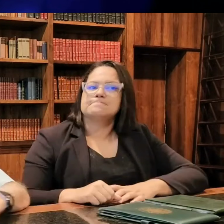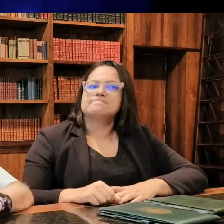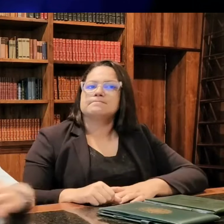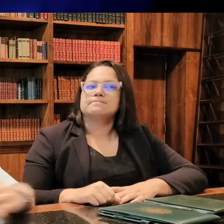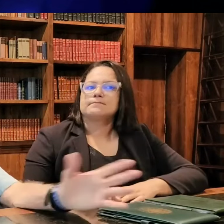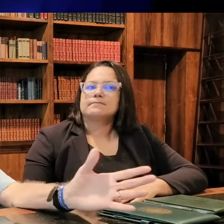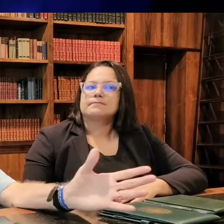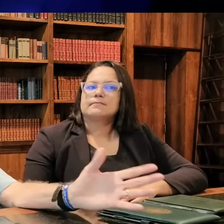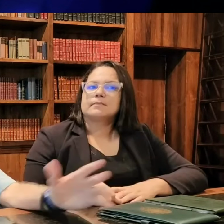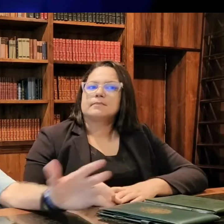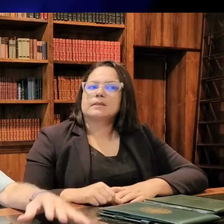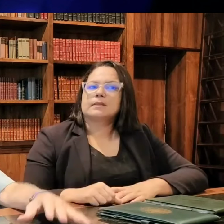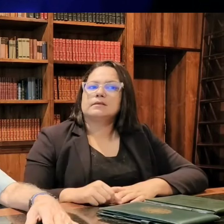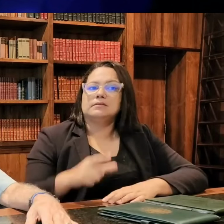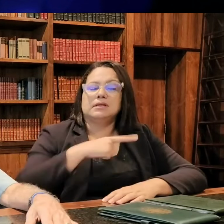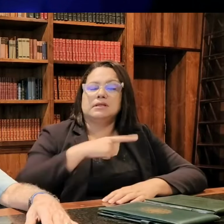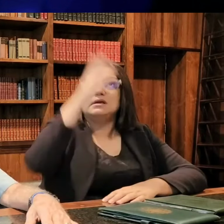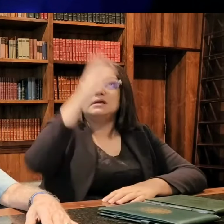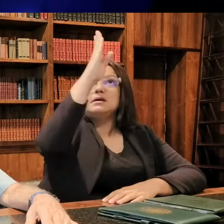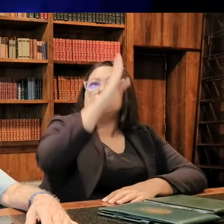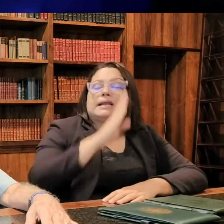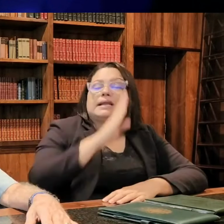Temos lideranças por todo o Brasil.